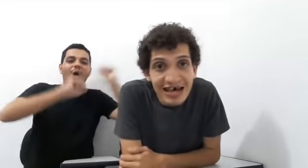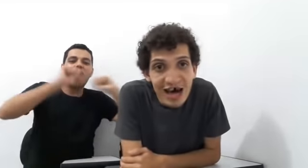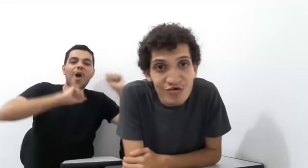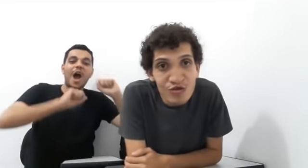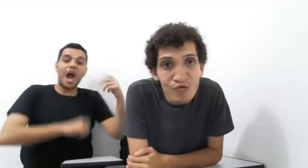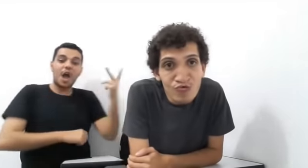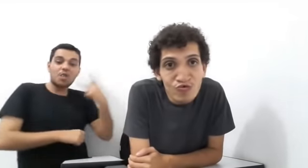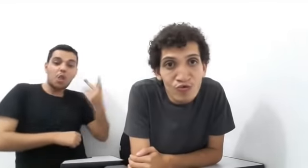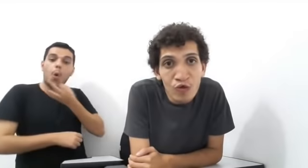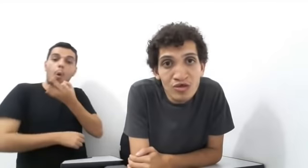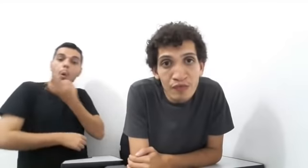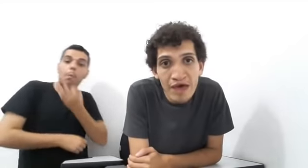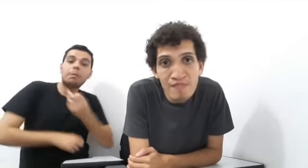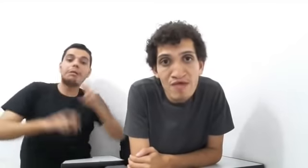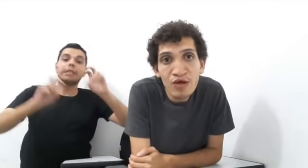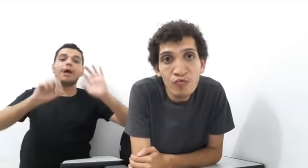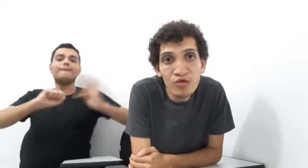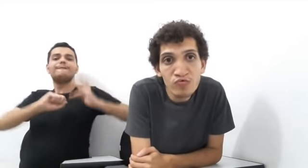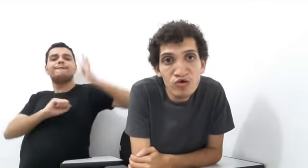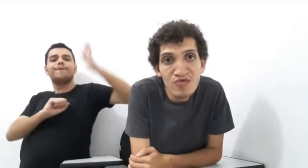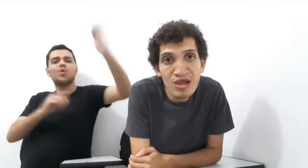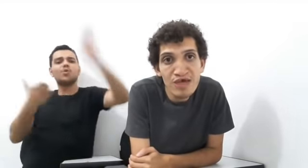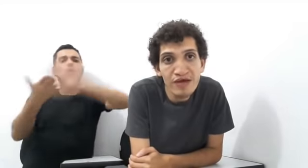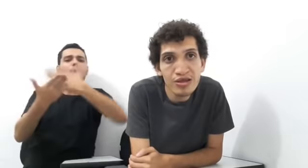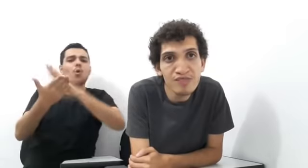acham que no futuro todos os internos deverão ter curso de letras livres?